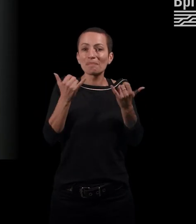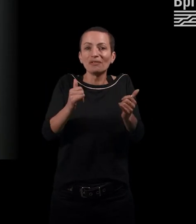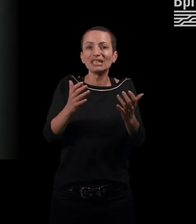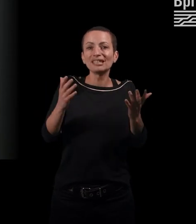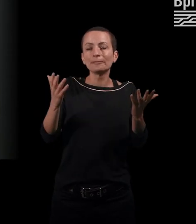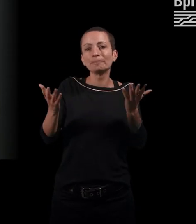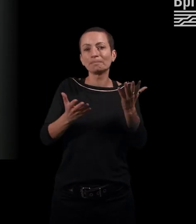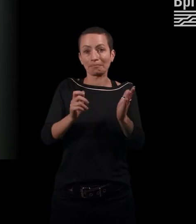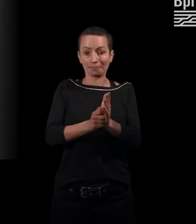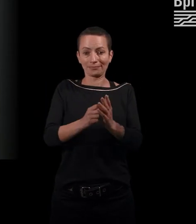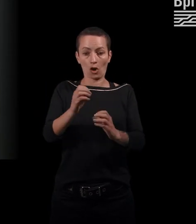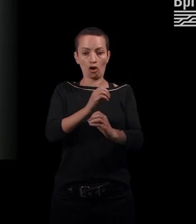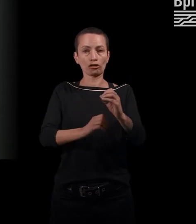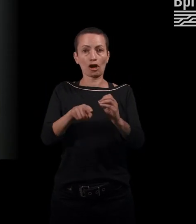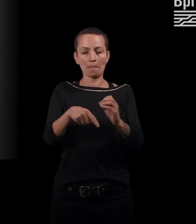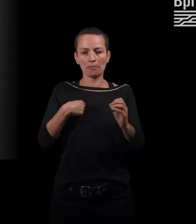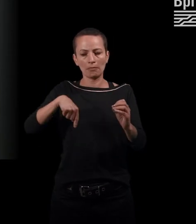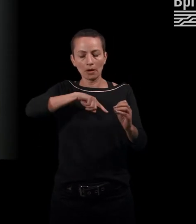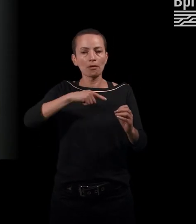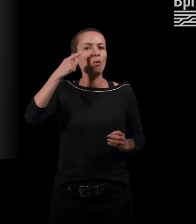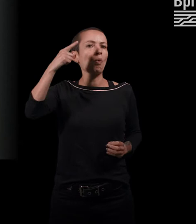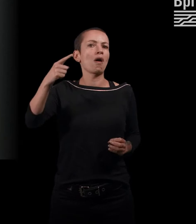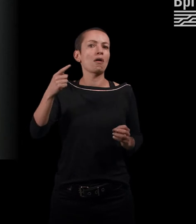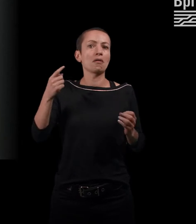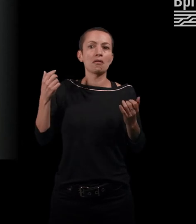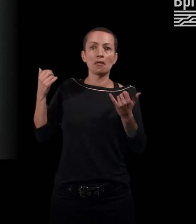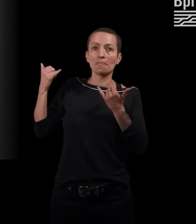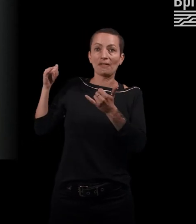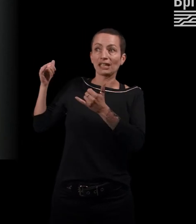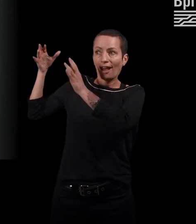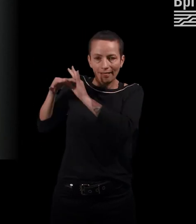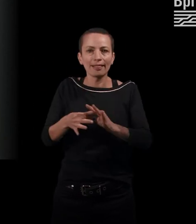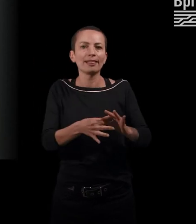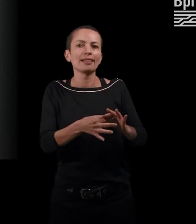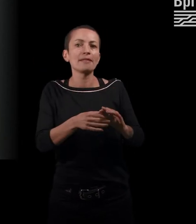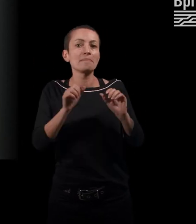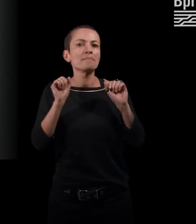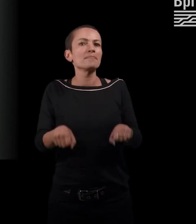ce printemps inachevé, en octobre, on a cru qu'il allait pouvoir